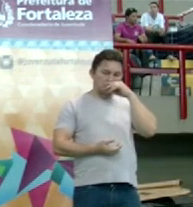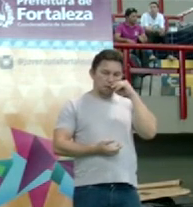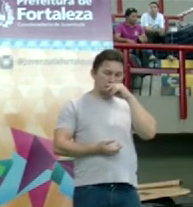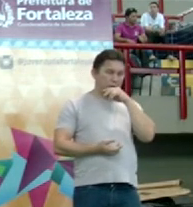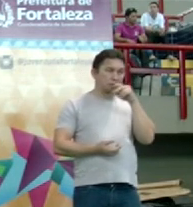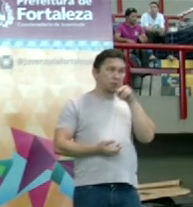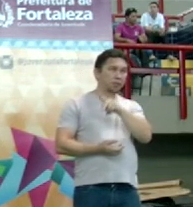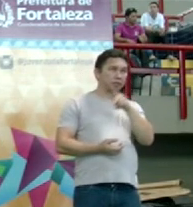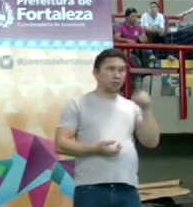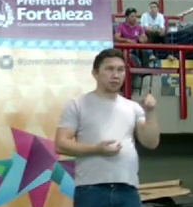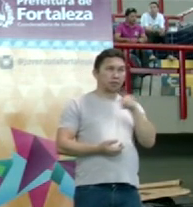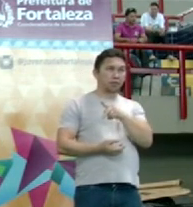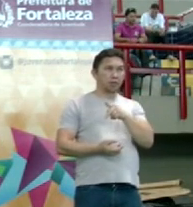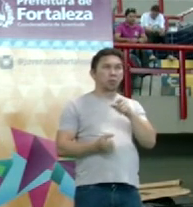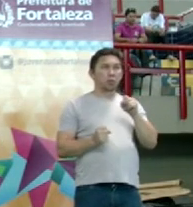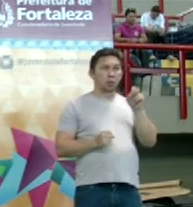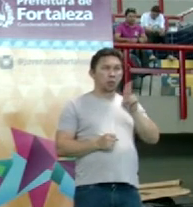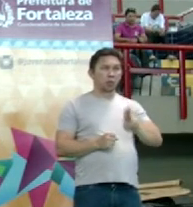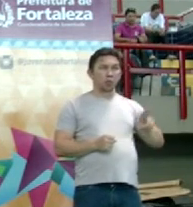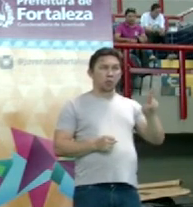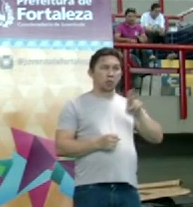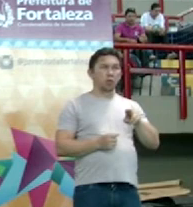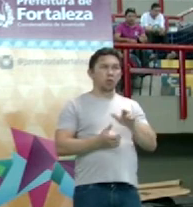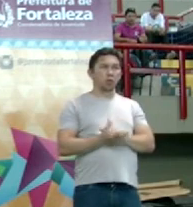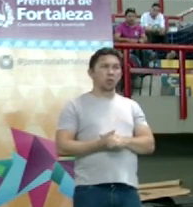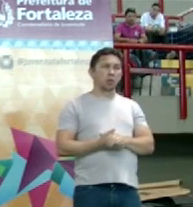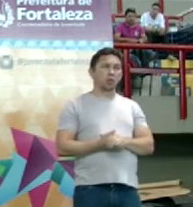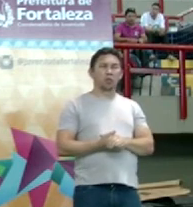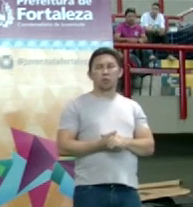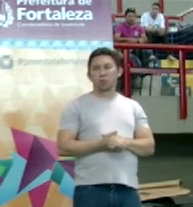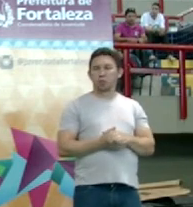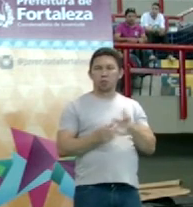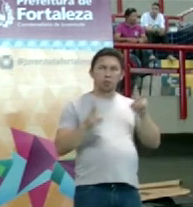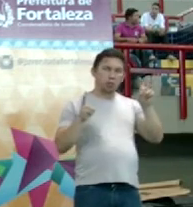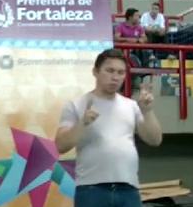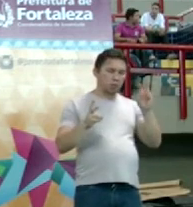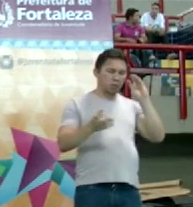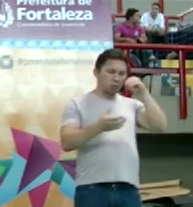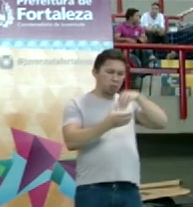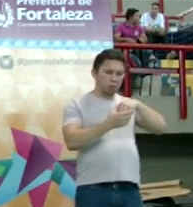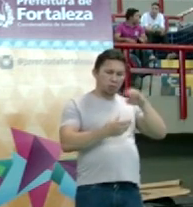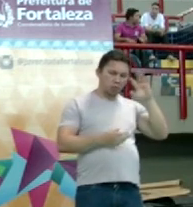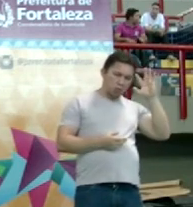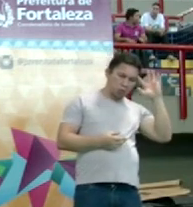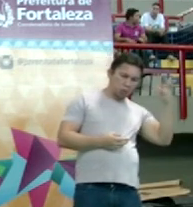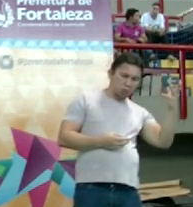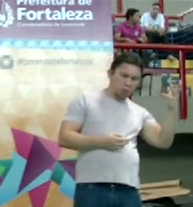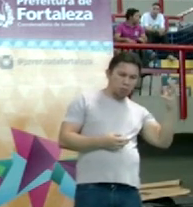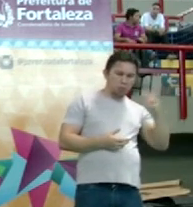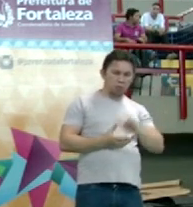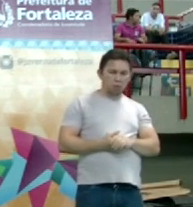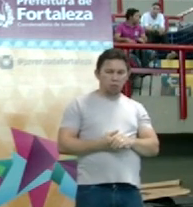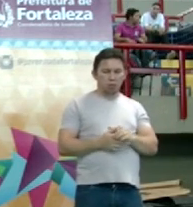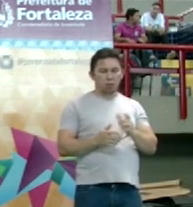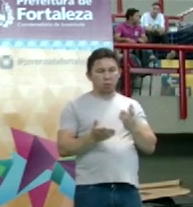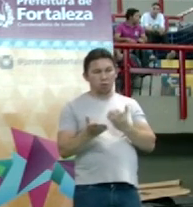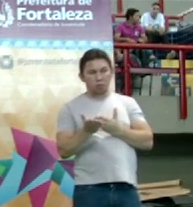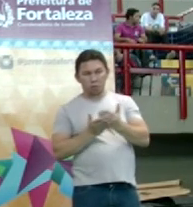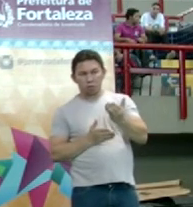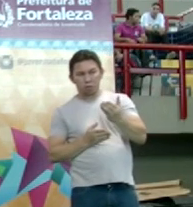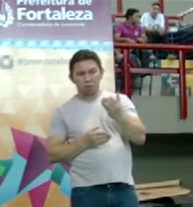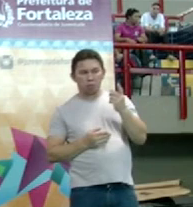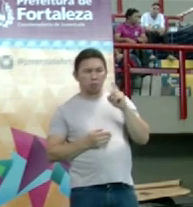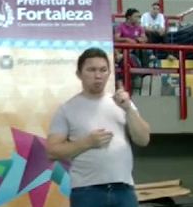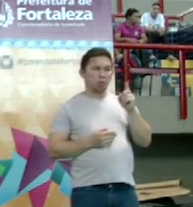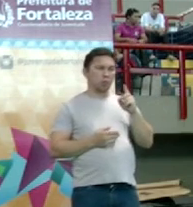Professora, pode usar o porquê na conclusão? Pode, mas não para começar. Para